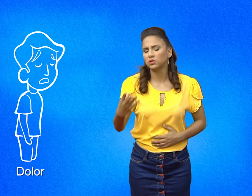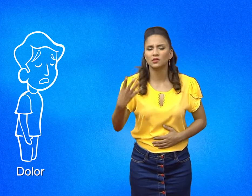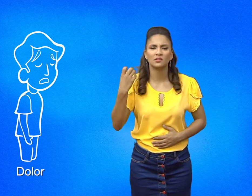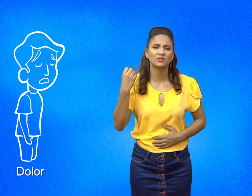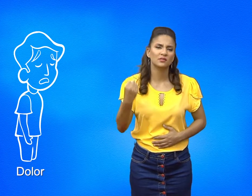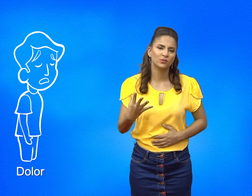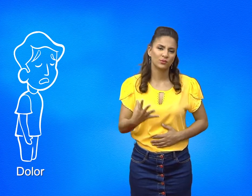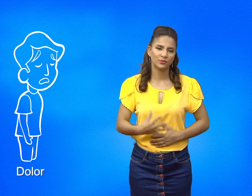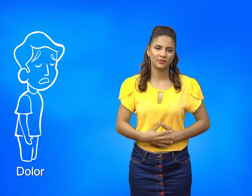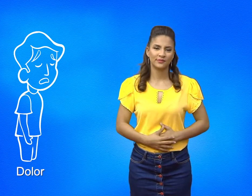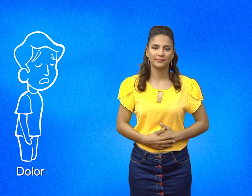dolor